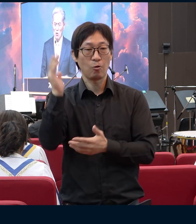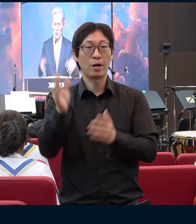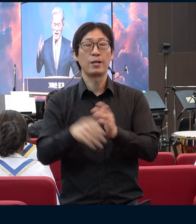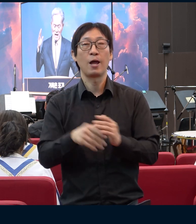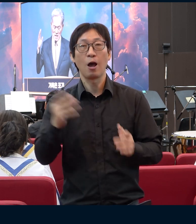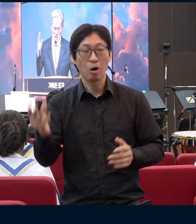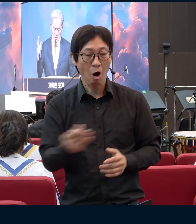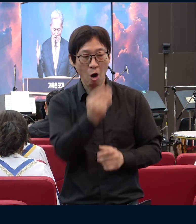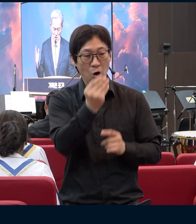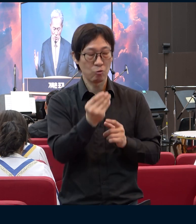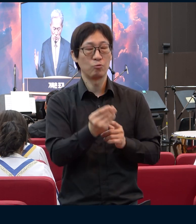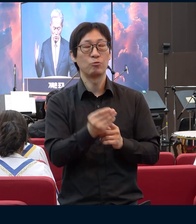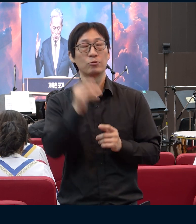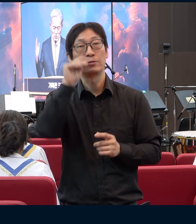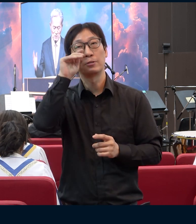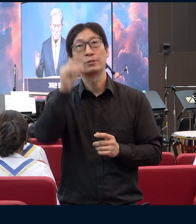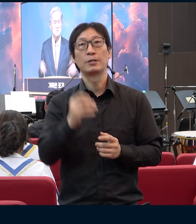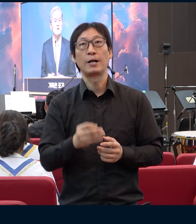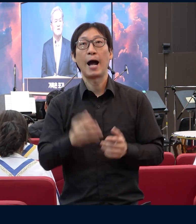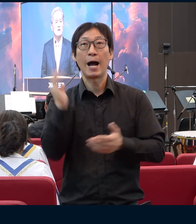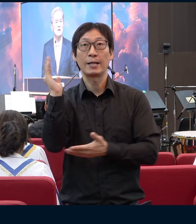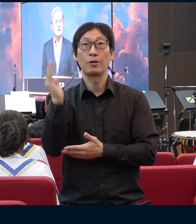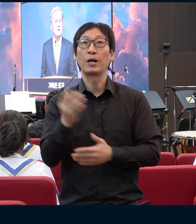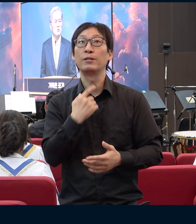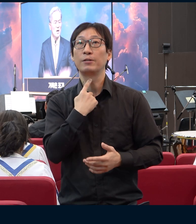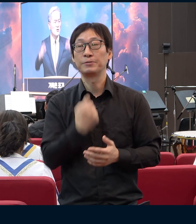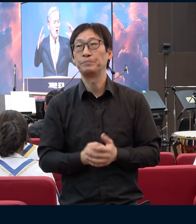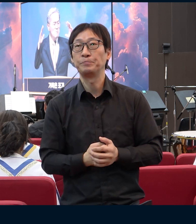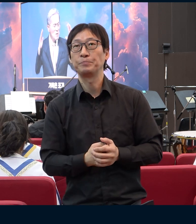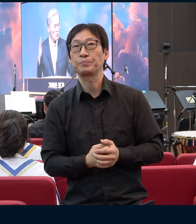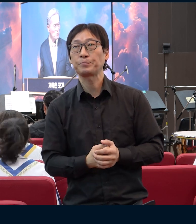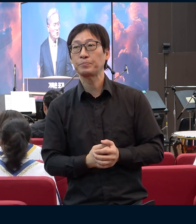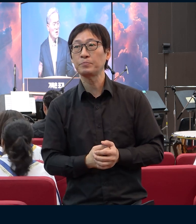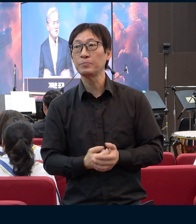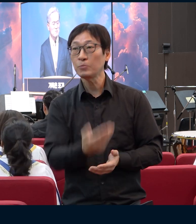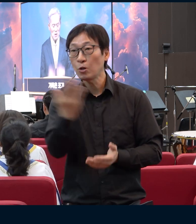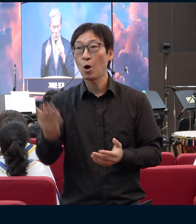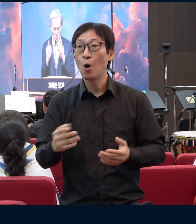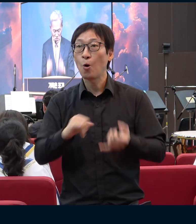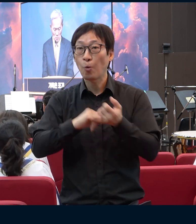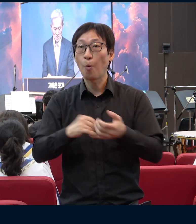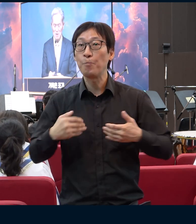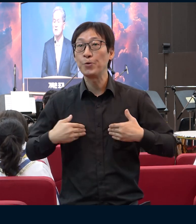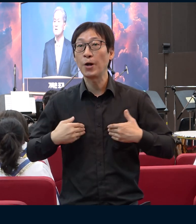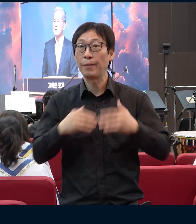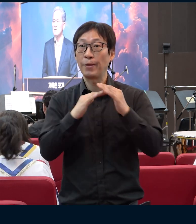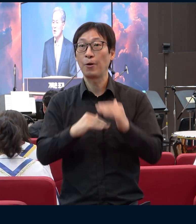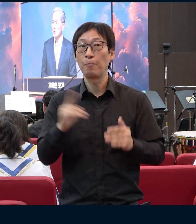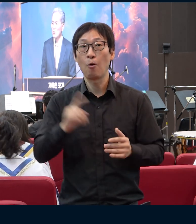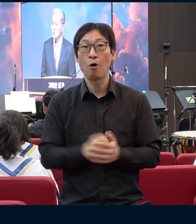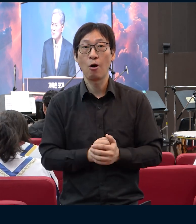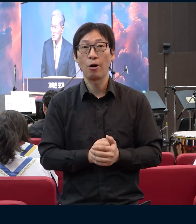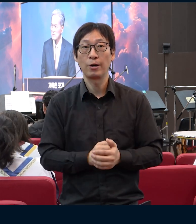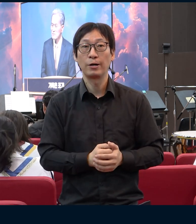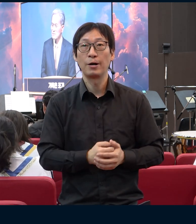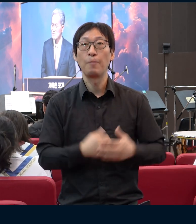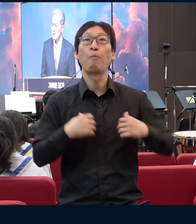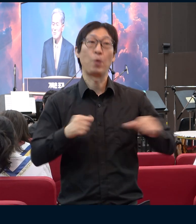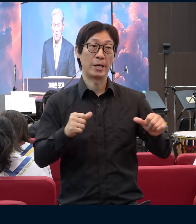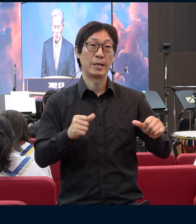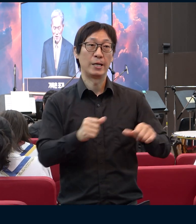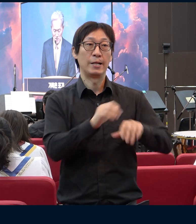어떤 면에서 거룩의 가장 실제적이고 중요한 것은요, 우리에게 정말 꼭 필요한 것은 바로 이겁니다. 내려놓는